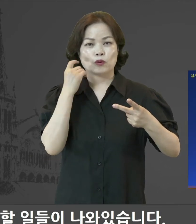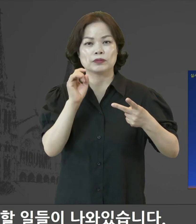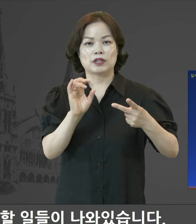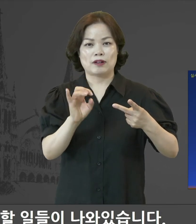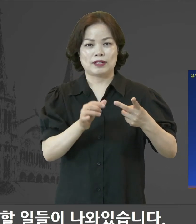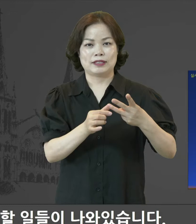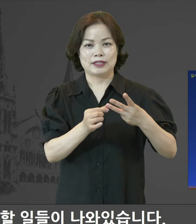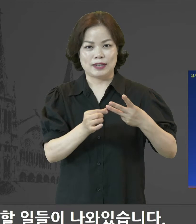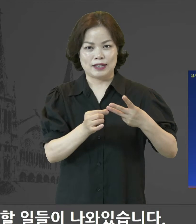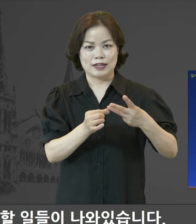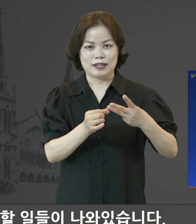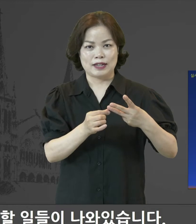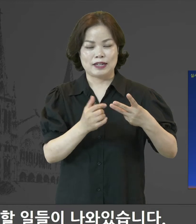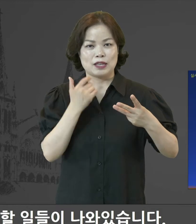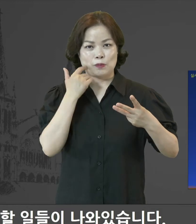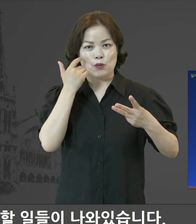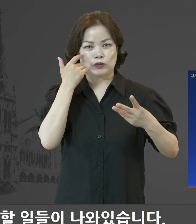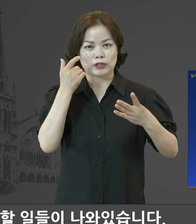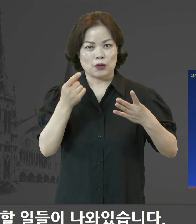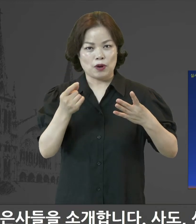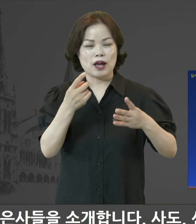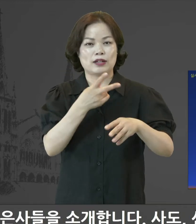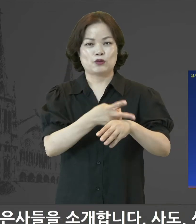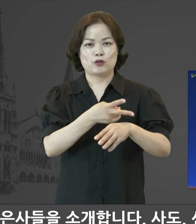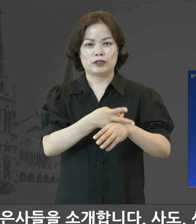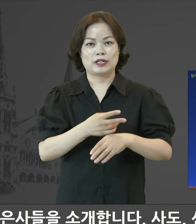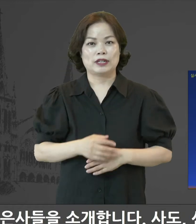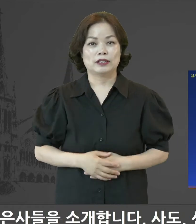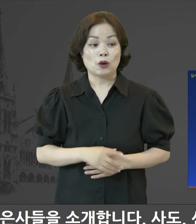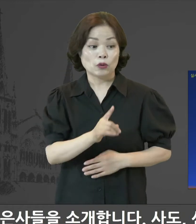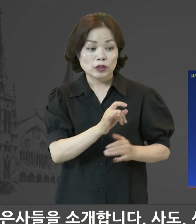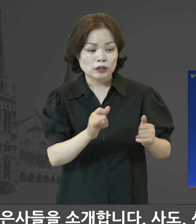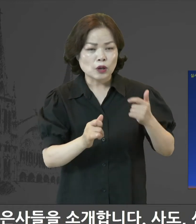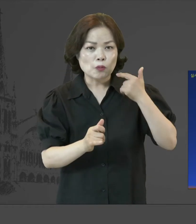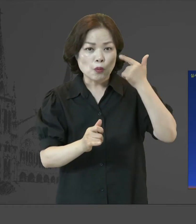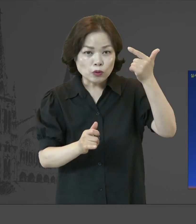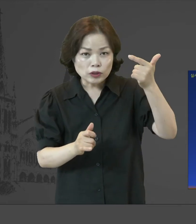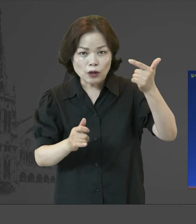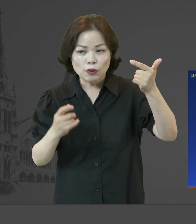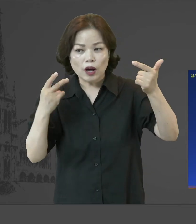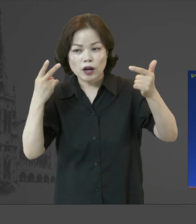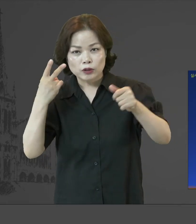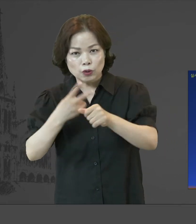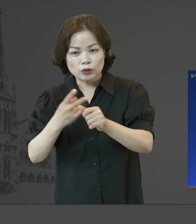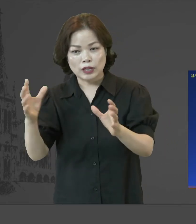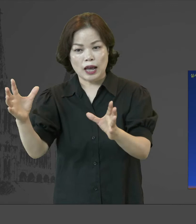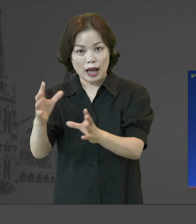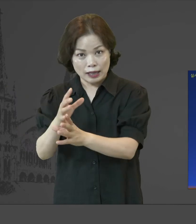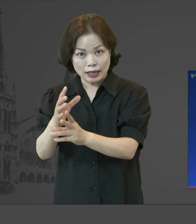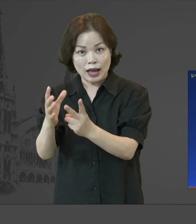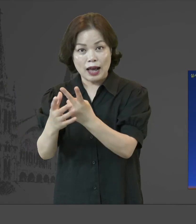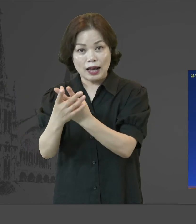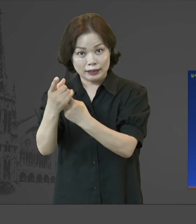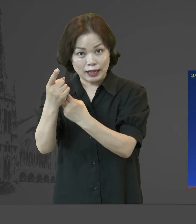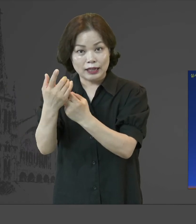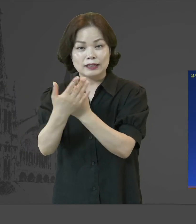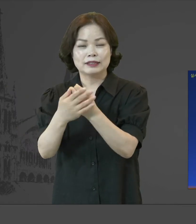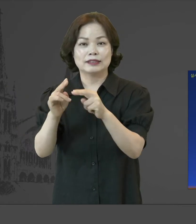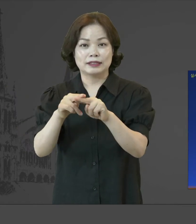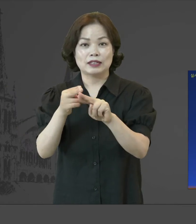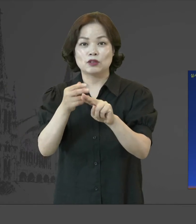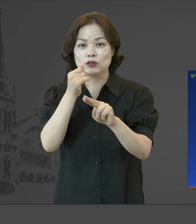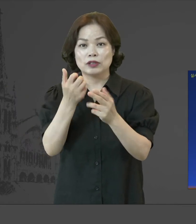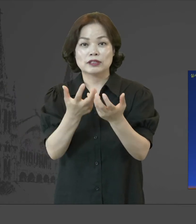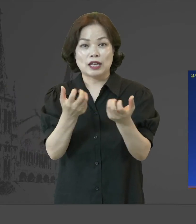자, 목사와 교사. 어떤 분들은 목사와 교사를 묶어서 하나의 은사라고 보기도 하고요, 또